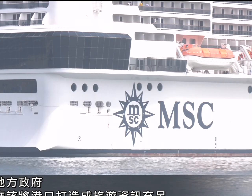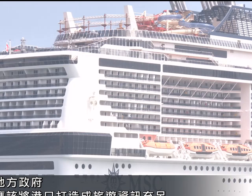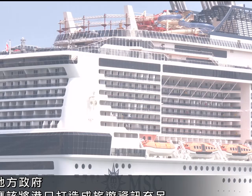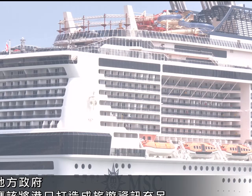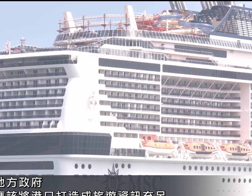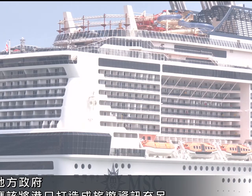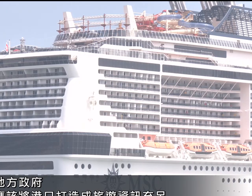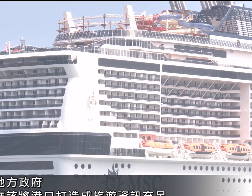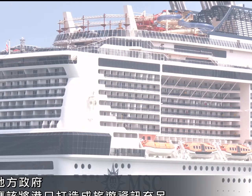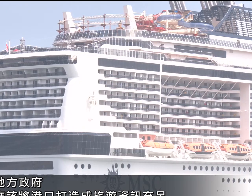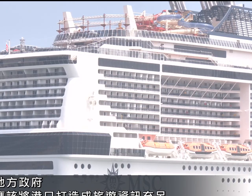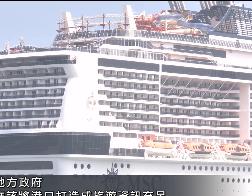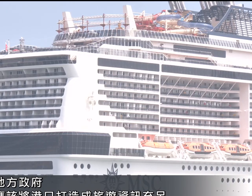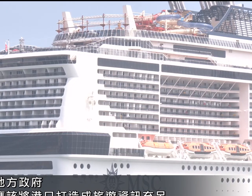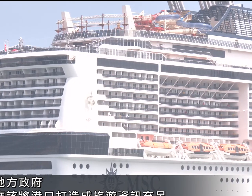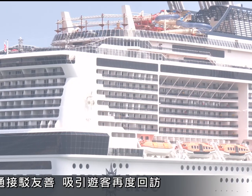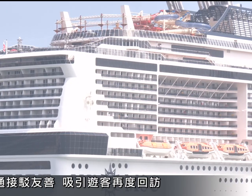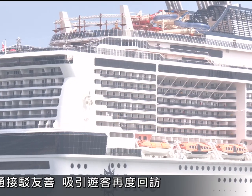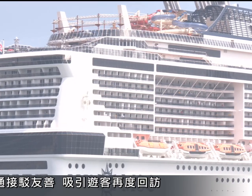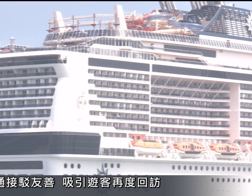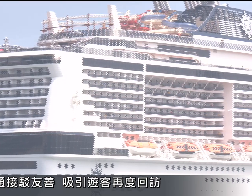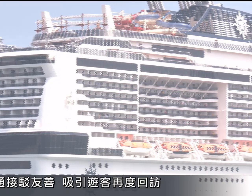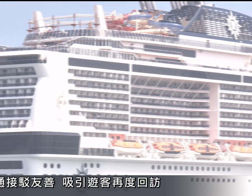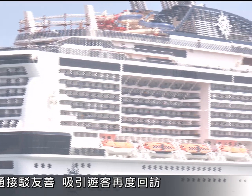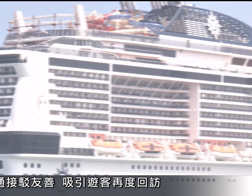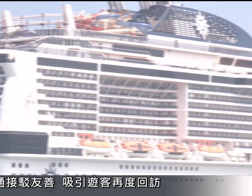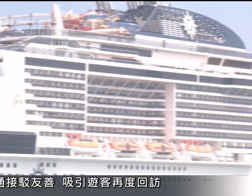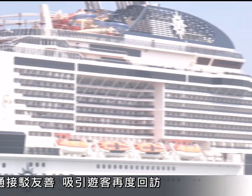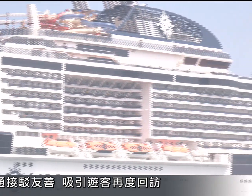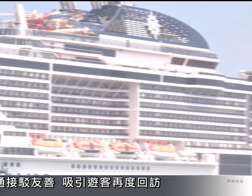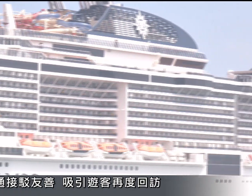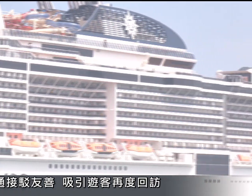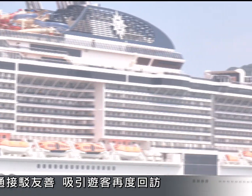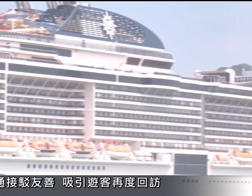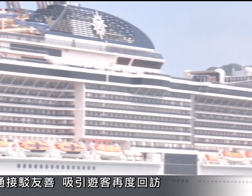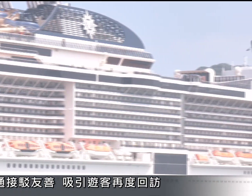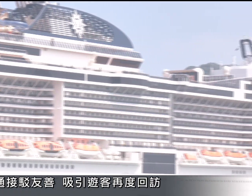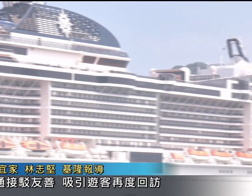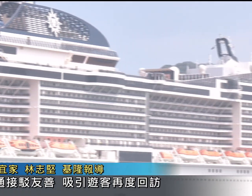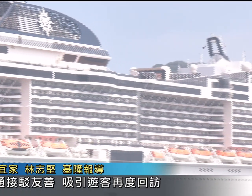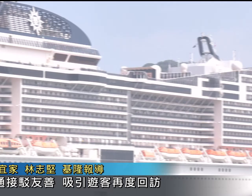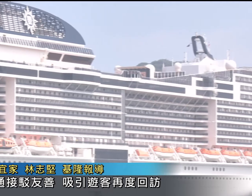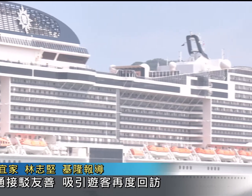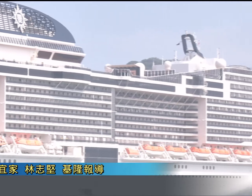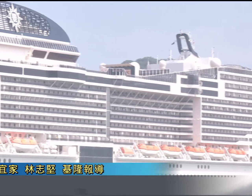造成旅游资讯充足、交通接驳友善，吸引游客再度回访。记者徐林坚基隆报道。